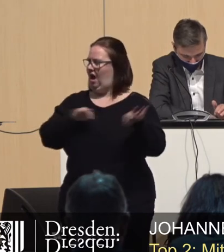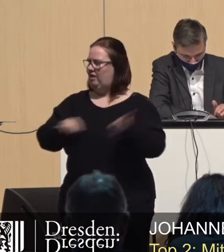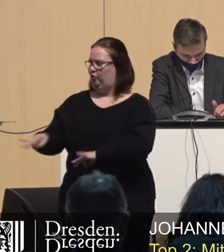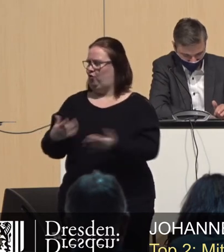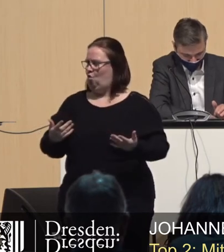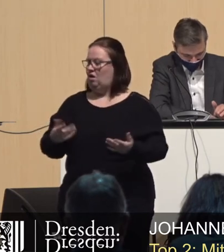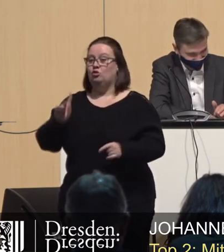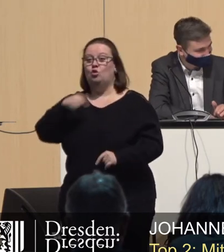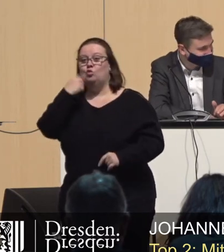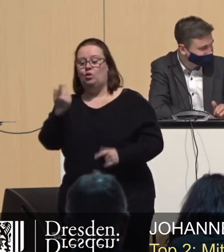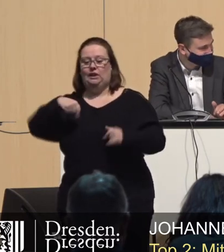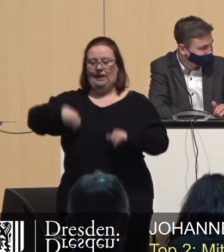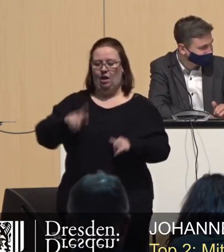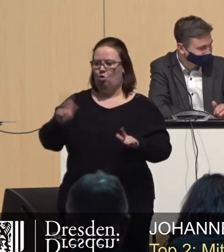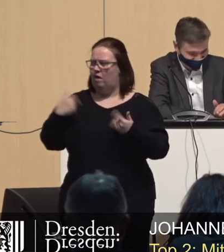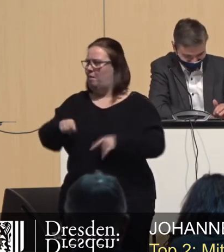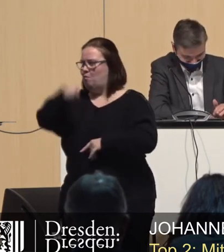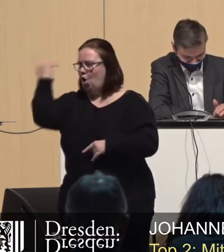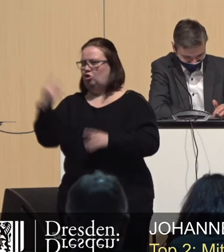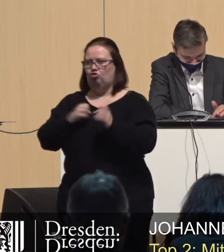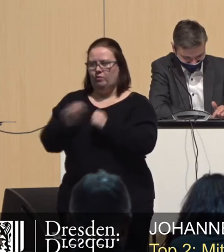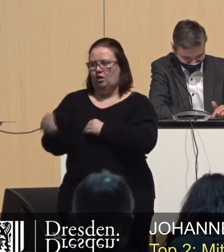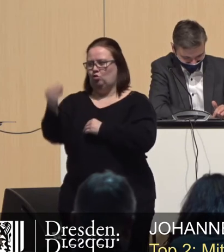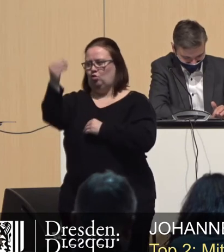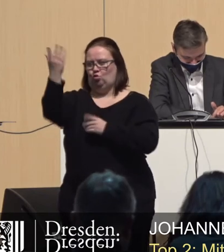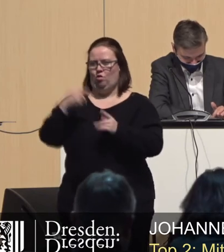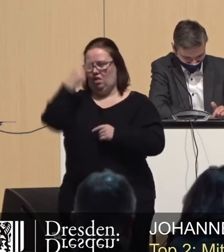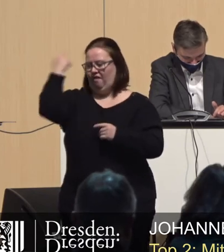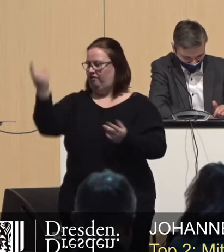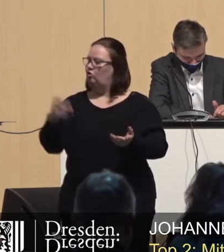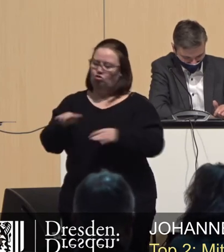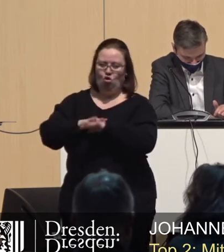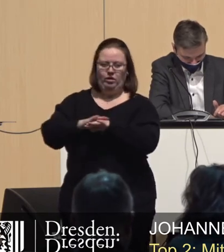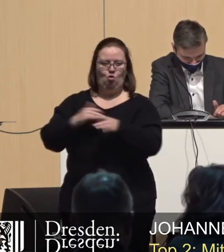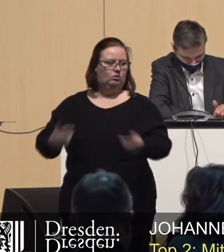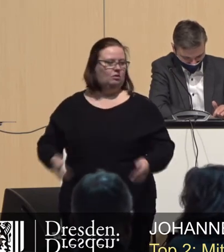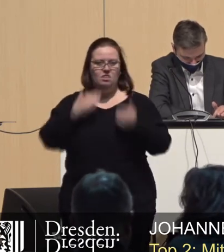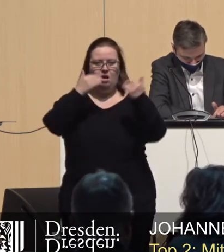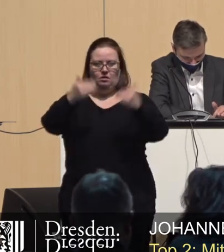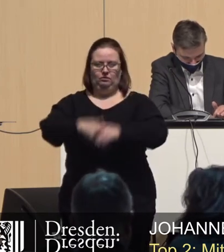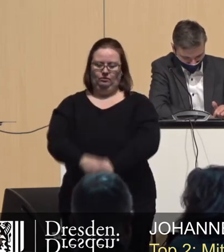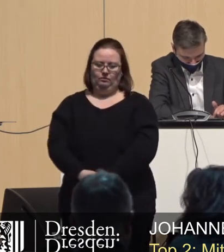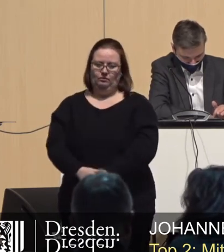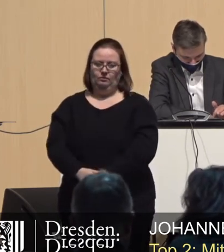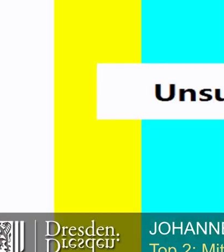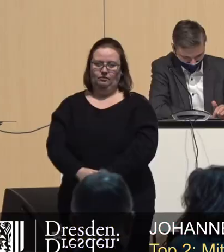angewöhnen, anstatt uns hier mit diesem Blödsinn irgendwie zu nerven. Entschuldigung.